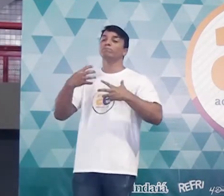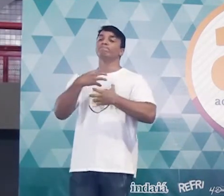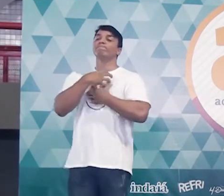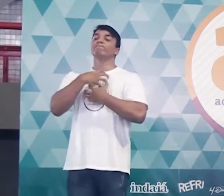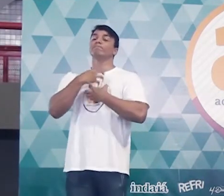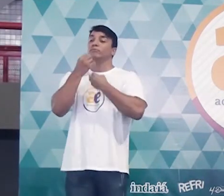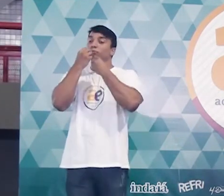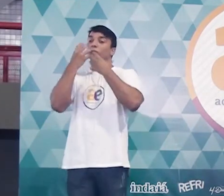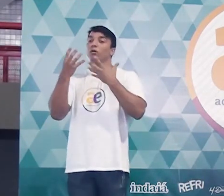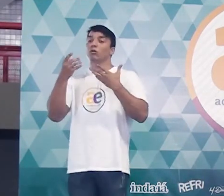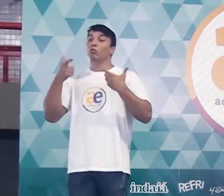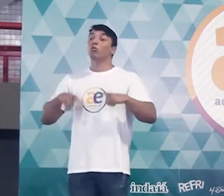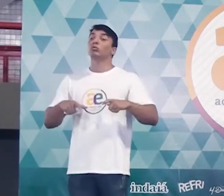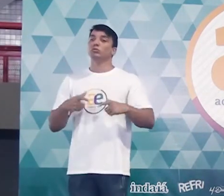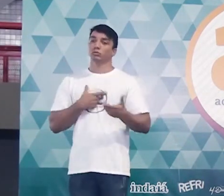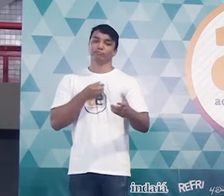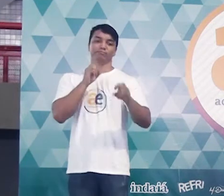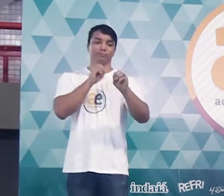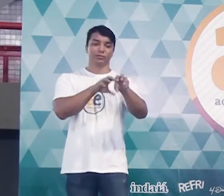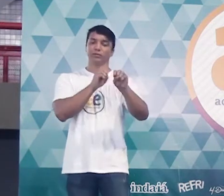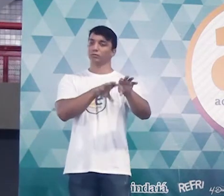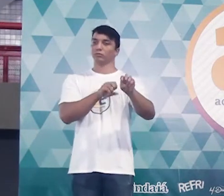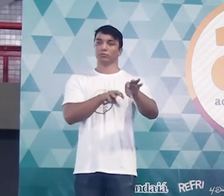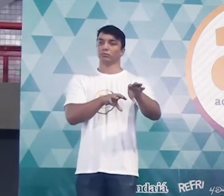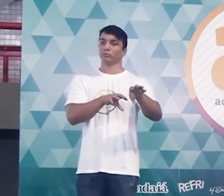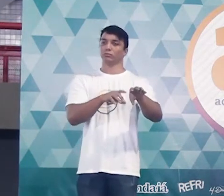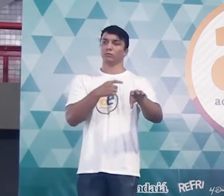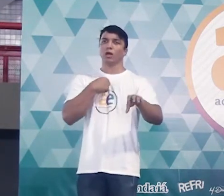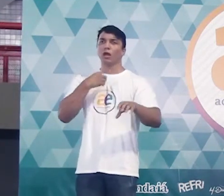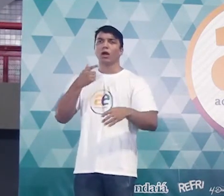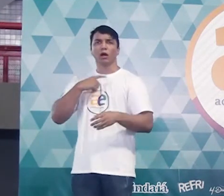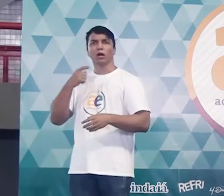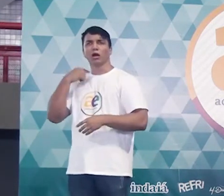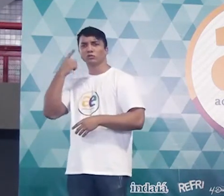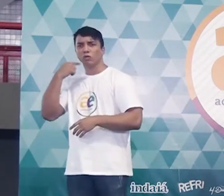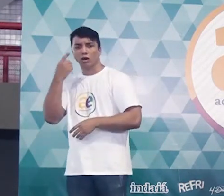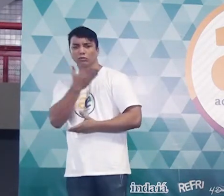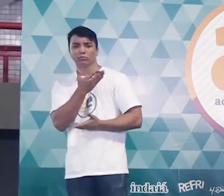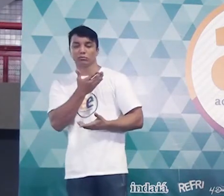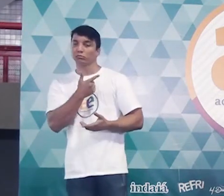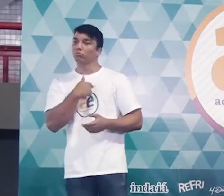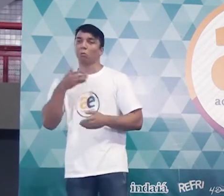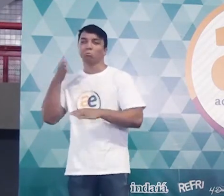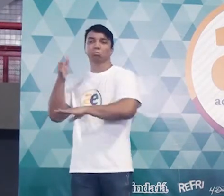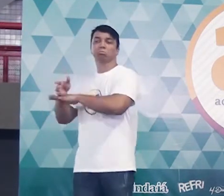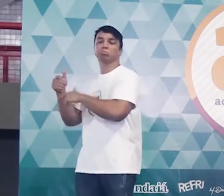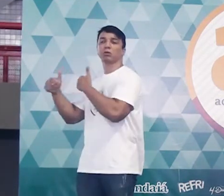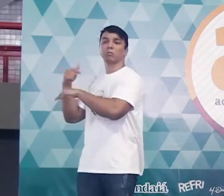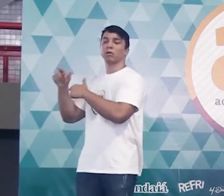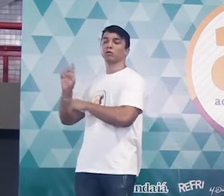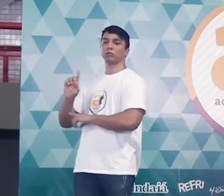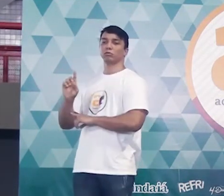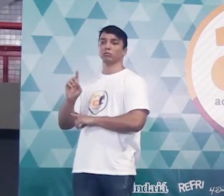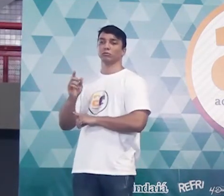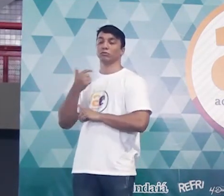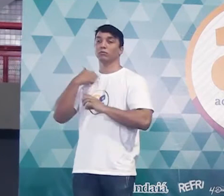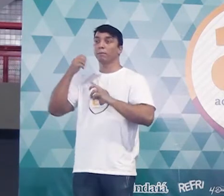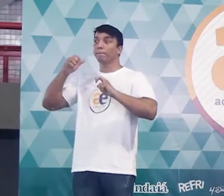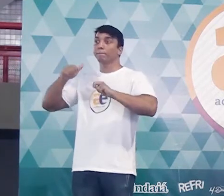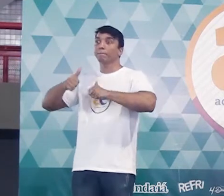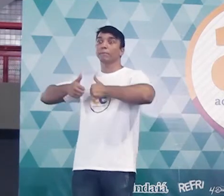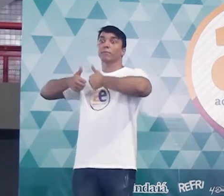bem é dando aula. Professor, mas eu sou advogado. Sou, mas não exerço. Eu acho que eu talvez